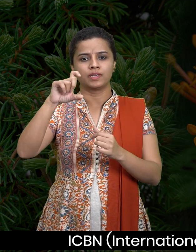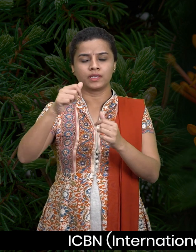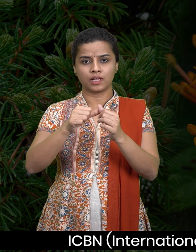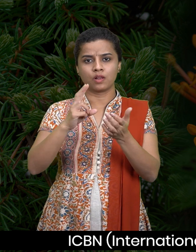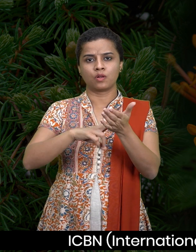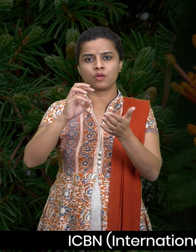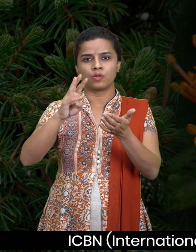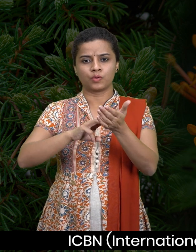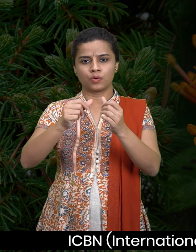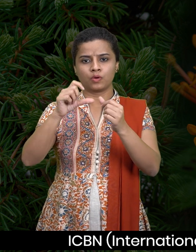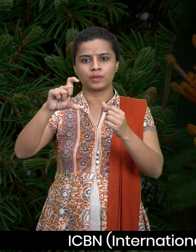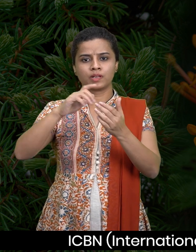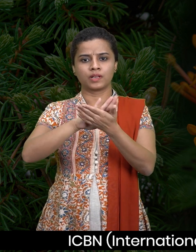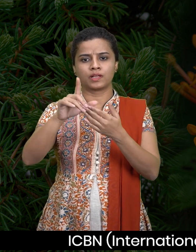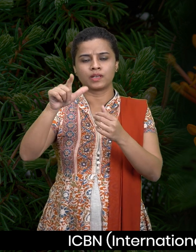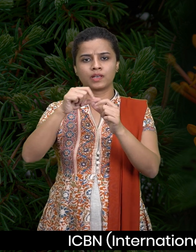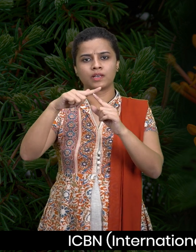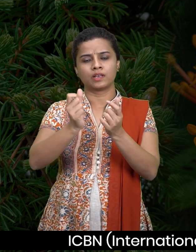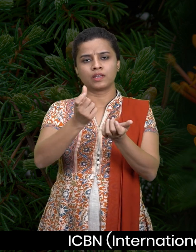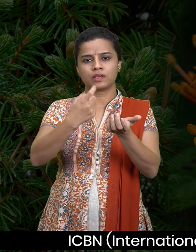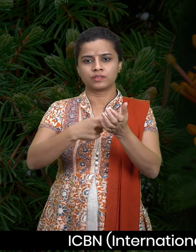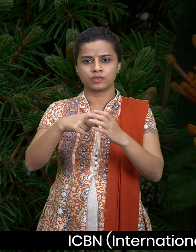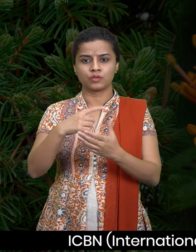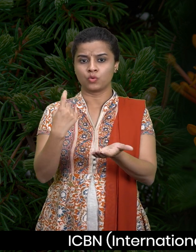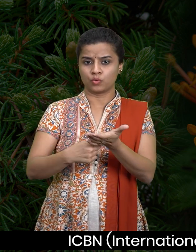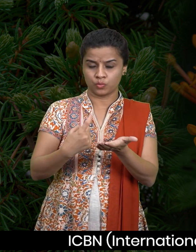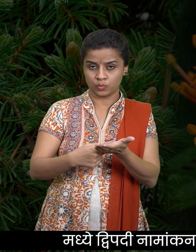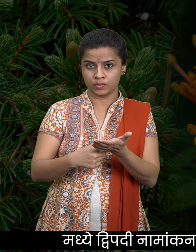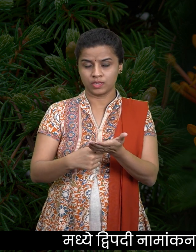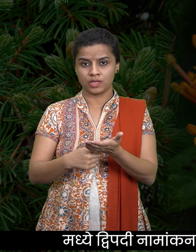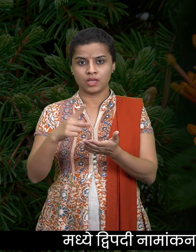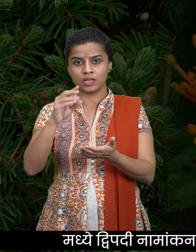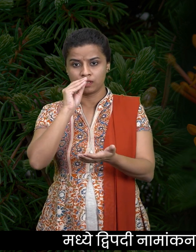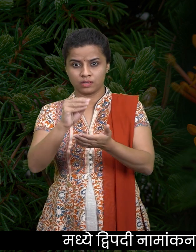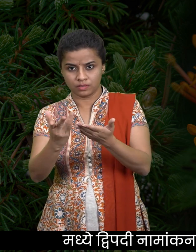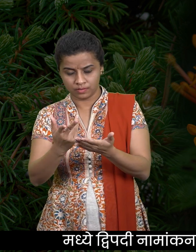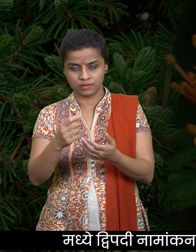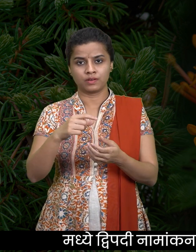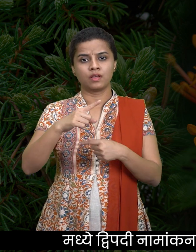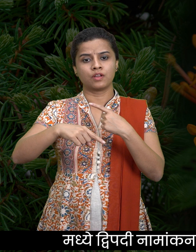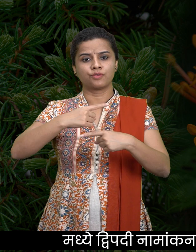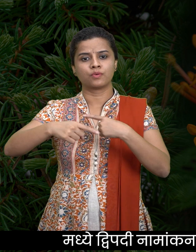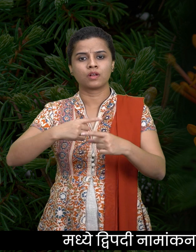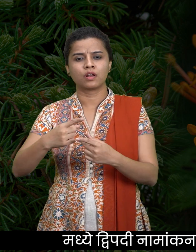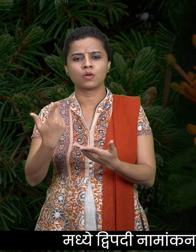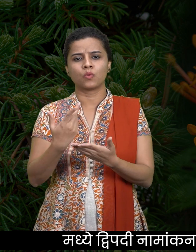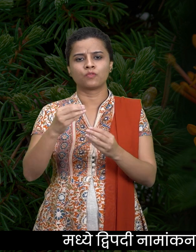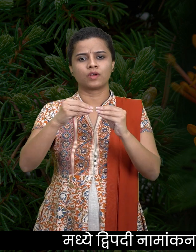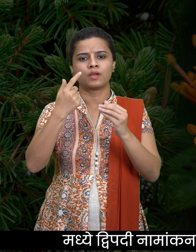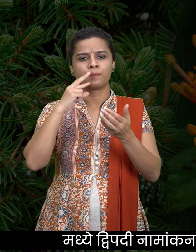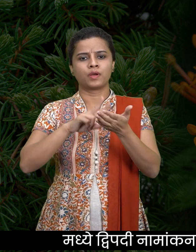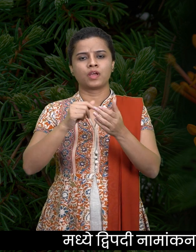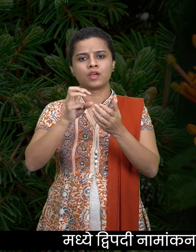ICBN इंटरनॅशनल कोड ऑफ बॉटॅनिकल नॉमनक्लेचर मध्ये द्विपदी नामांकन संबंधीचे नियम आणि